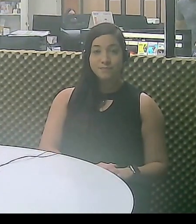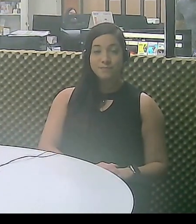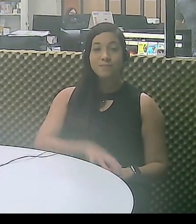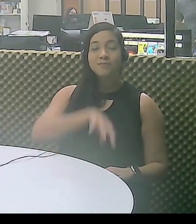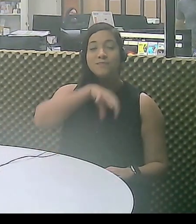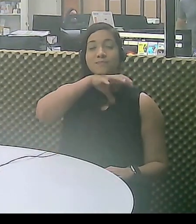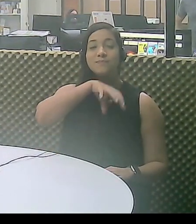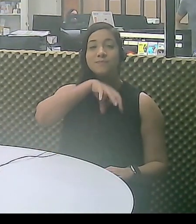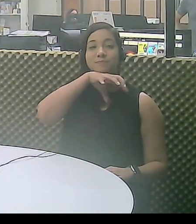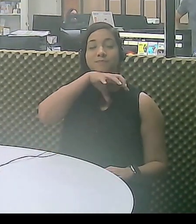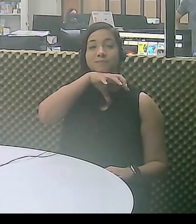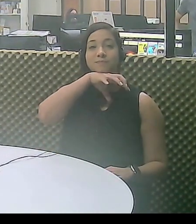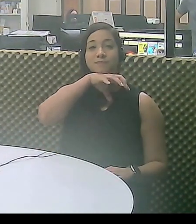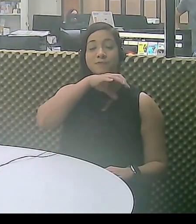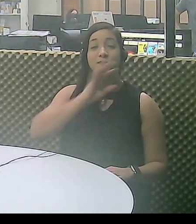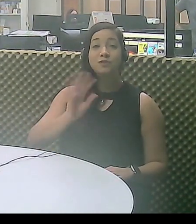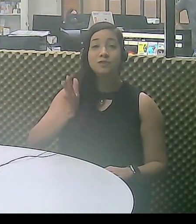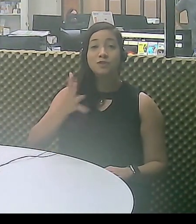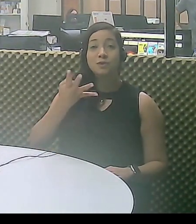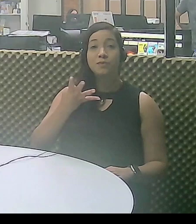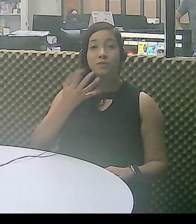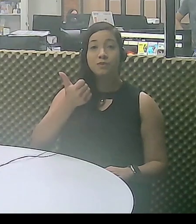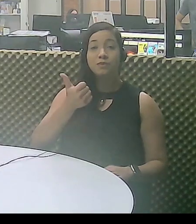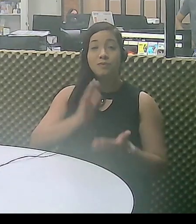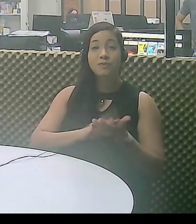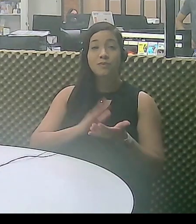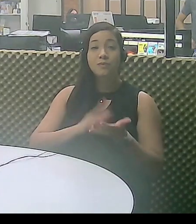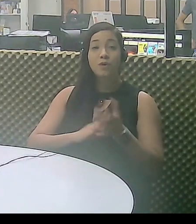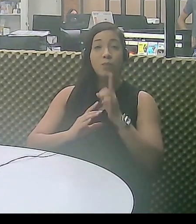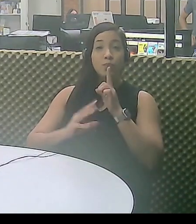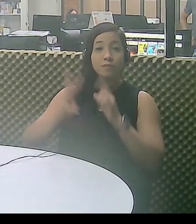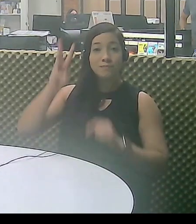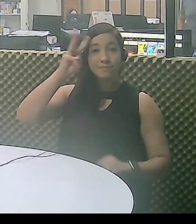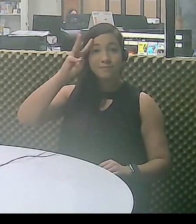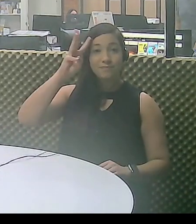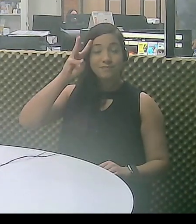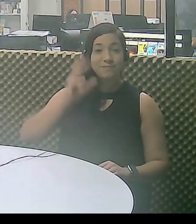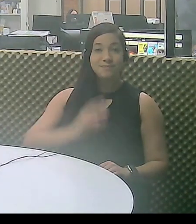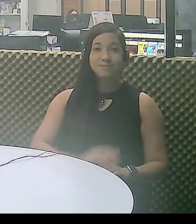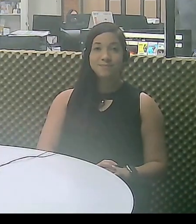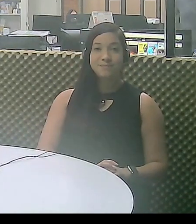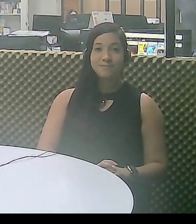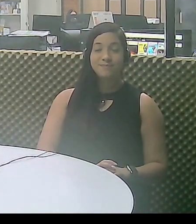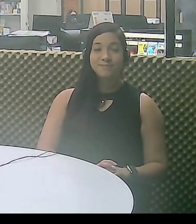Parque do Sabiá completa 41 anos nesta terça-feira.